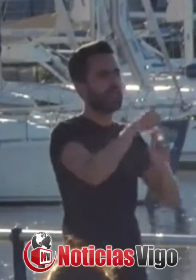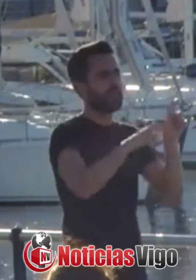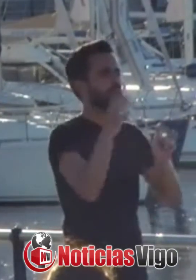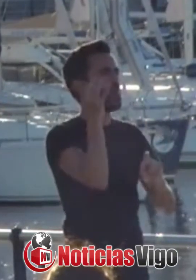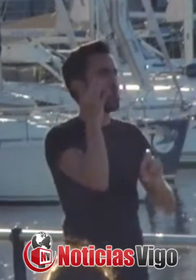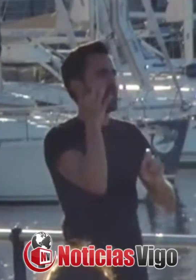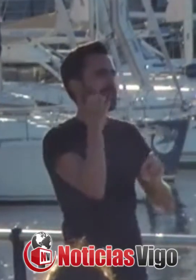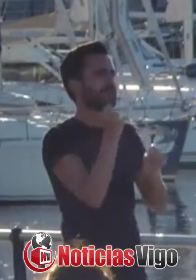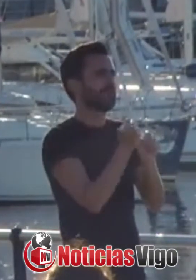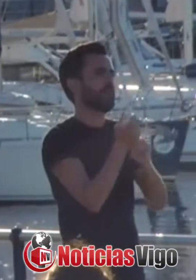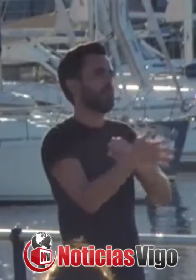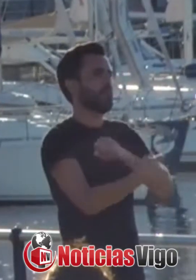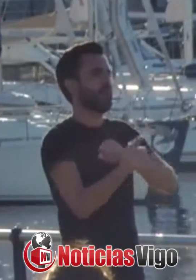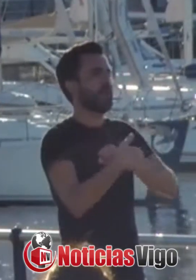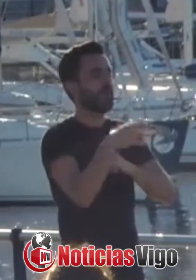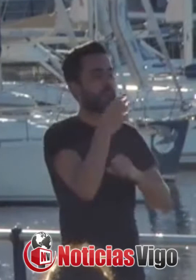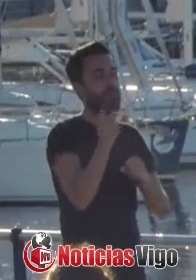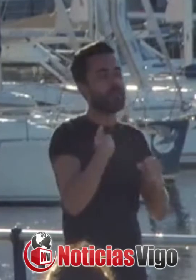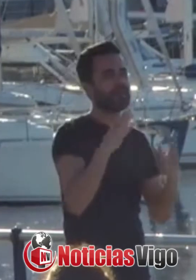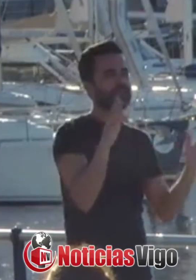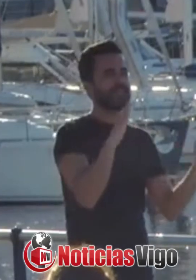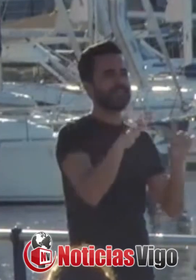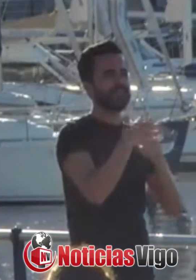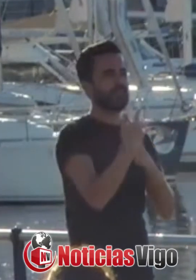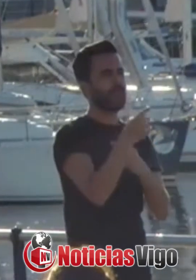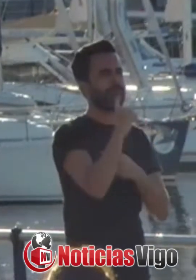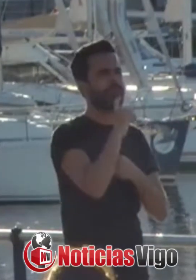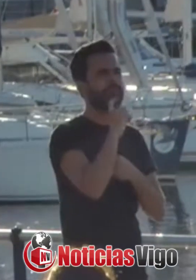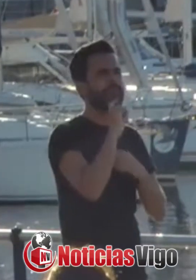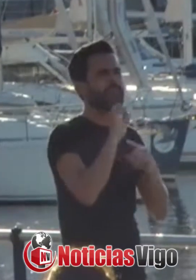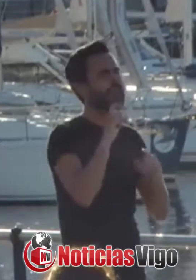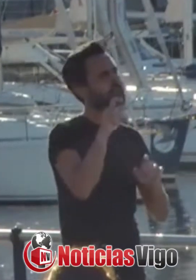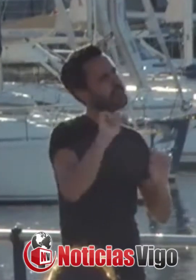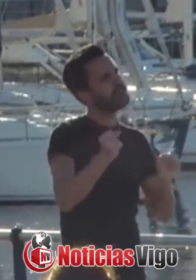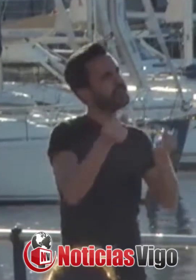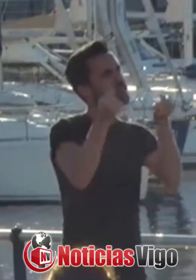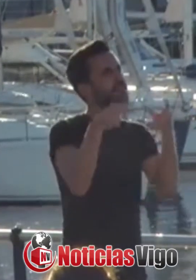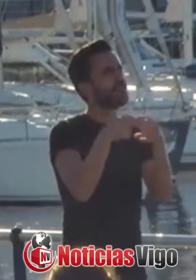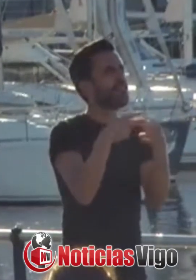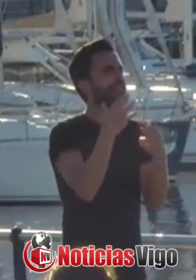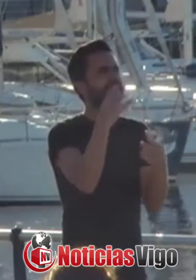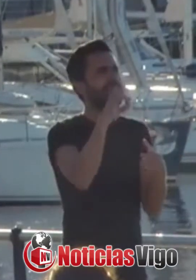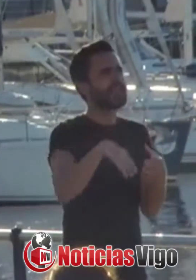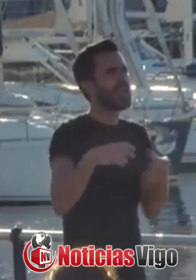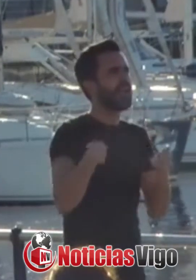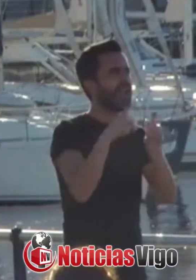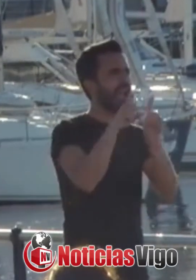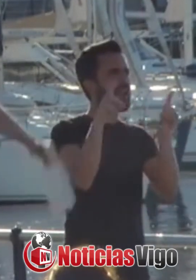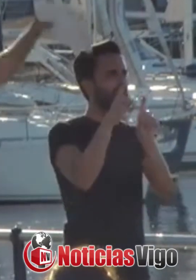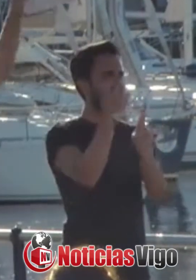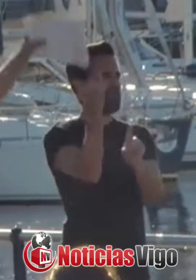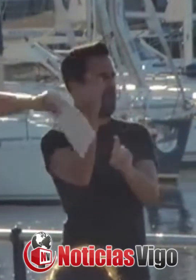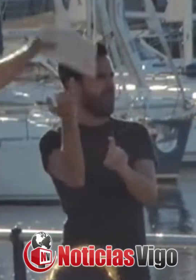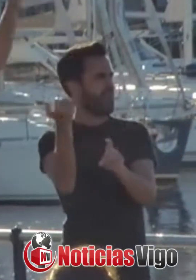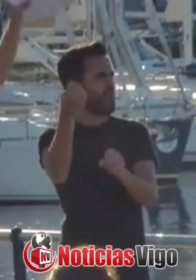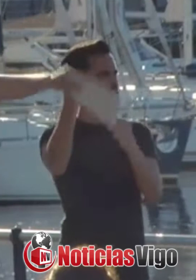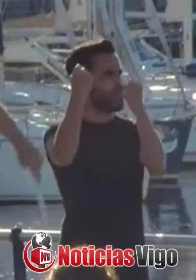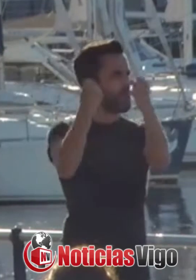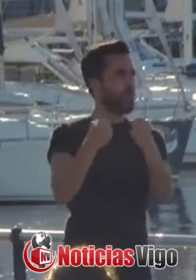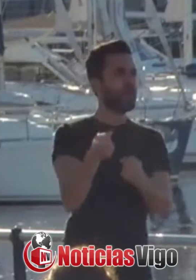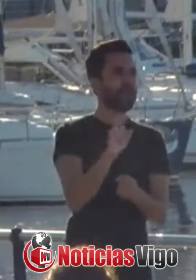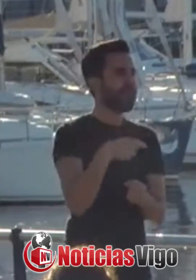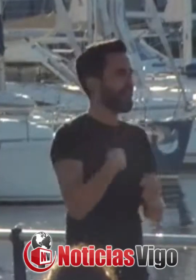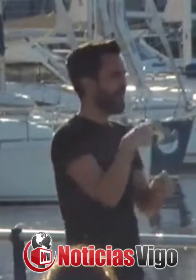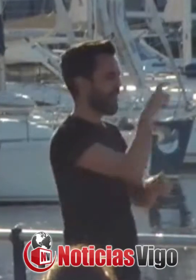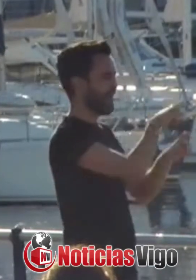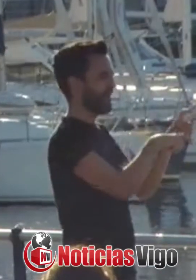duras, os que salvan a sociedade non son os directivos do IBEX 35 nin das grandes empresas, son